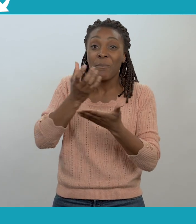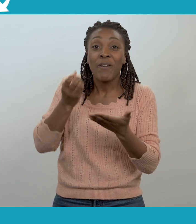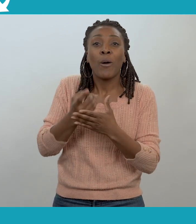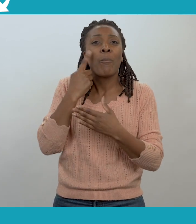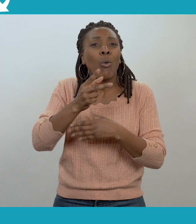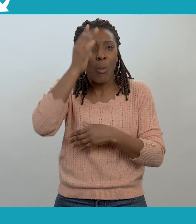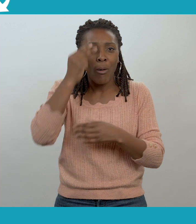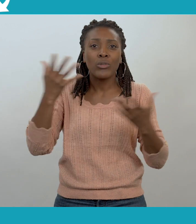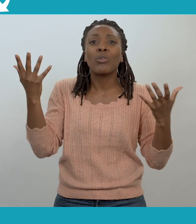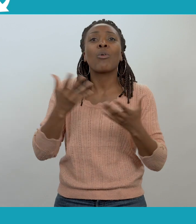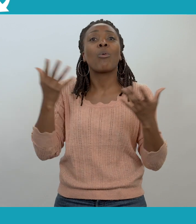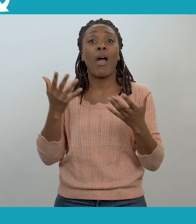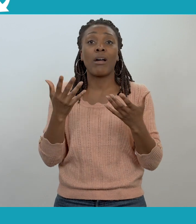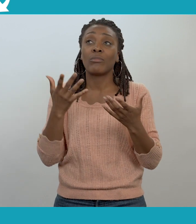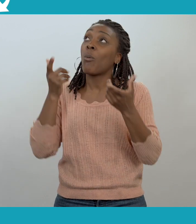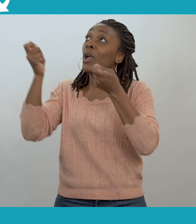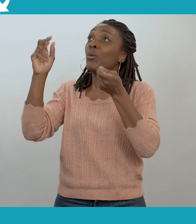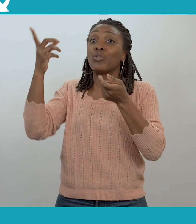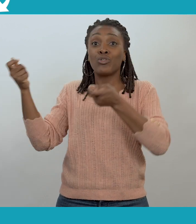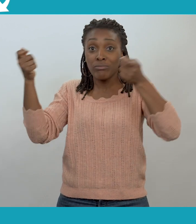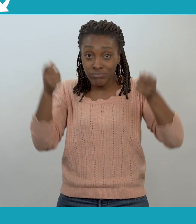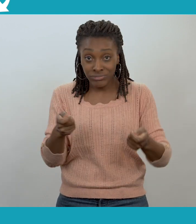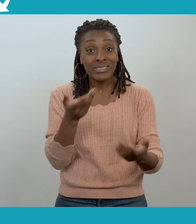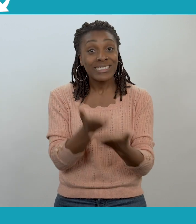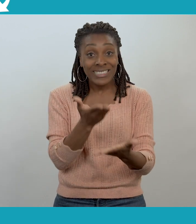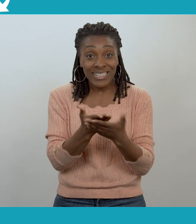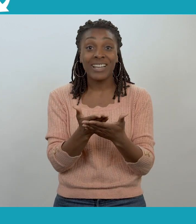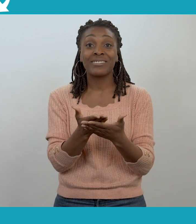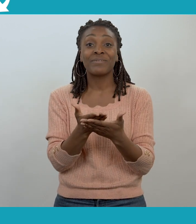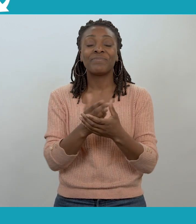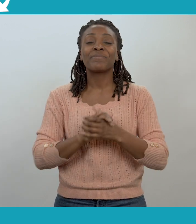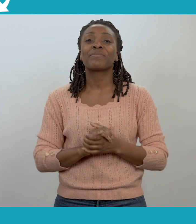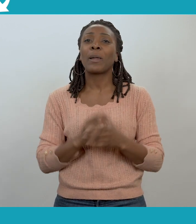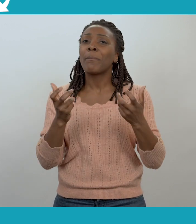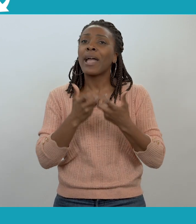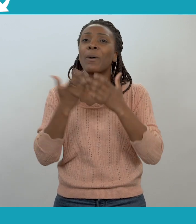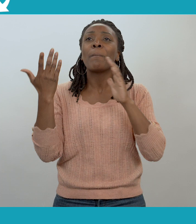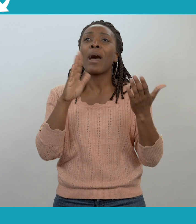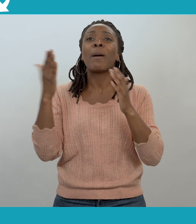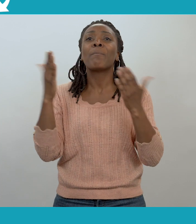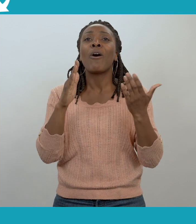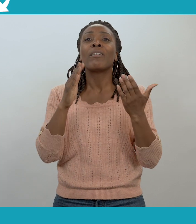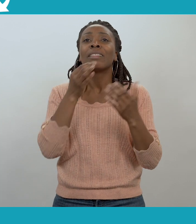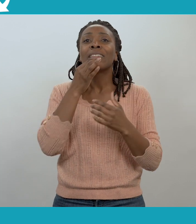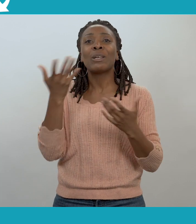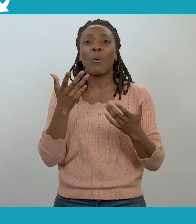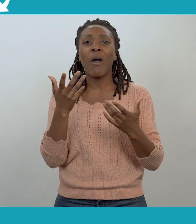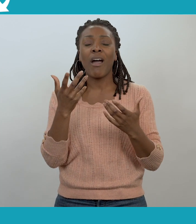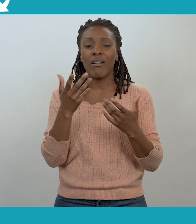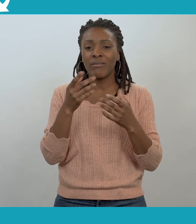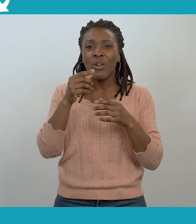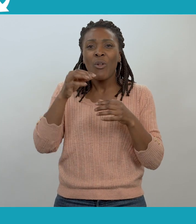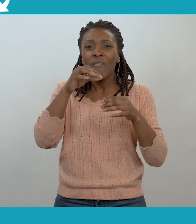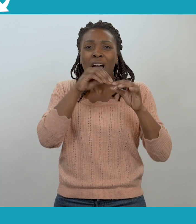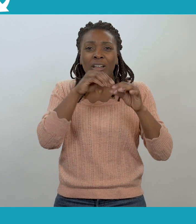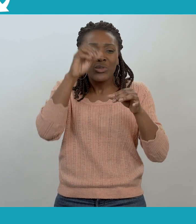petit mouvement était l'avènement du royaume de Dieu. Oui, comme la parabole qui compare le royaume de Dieu à du levain caché